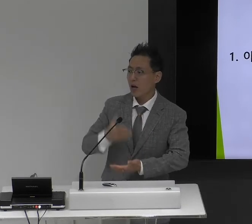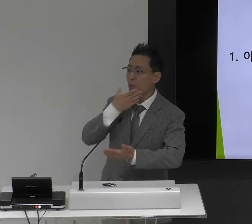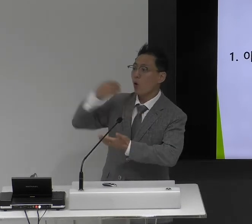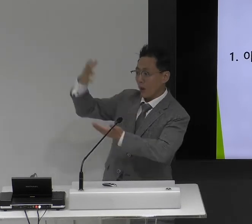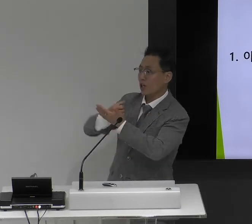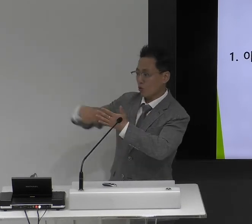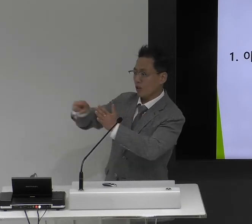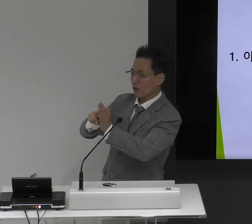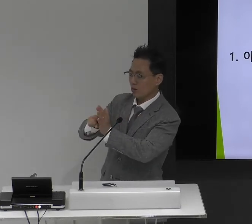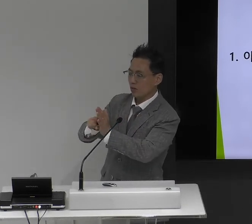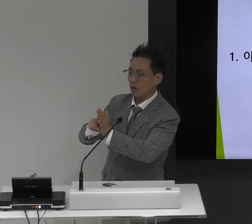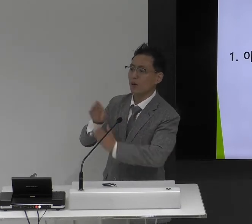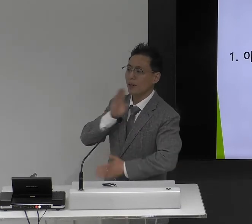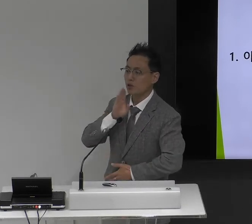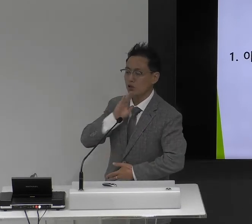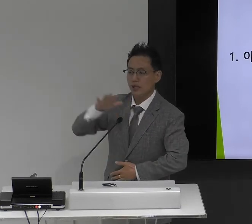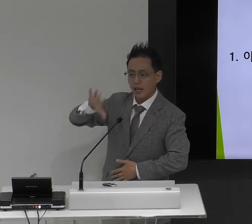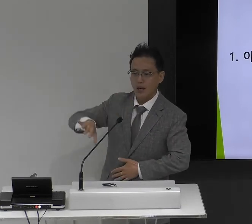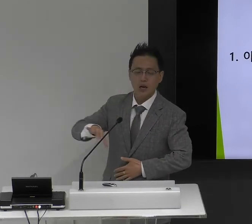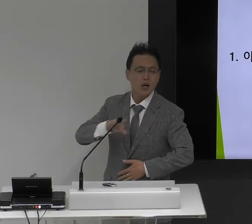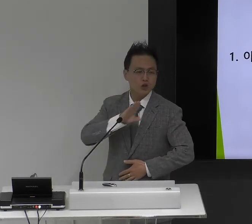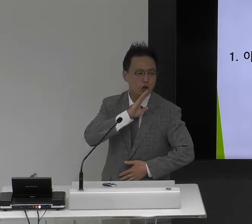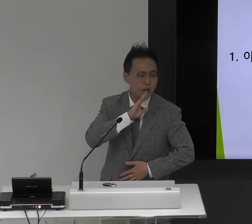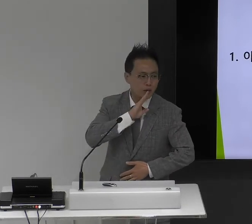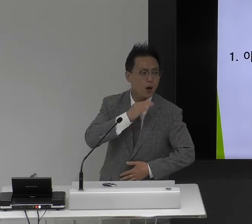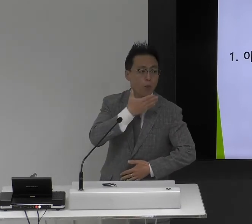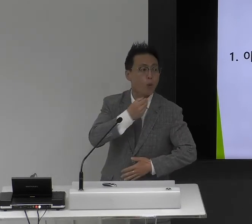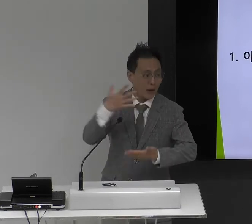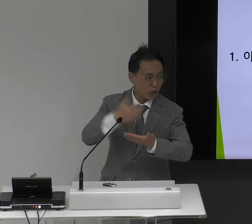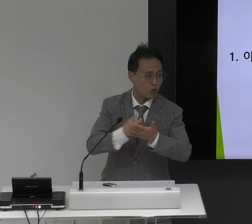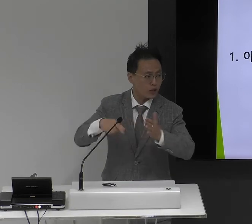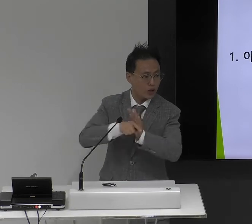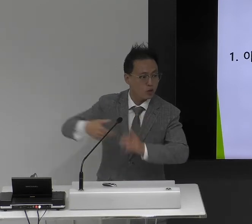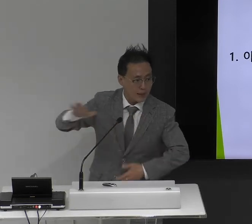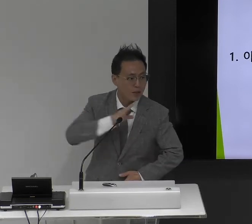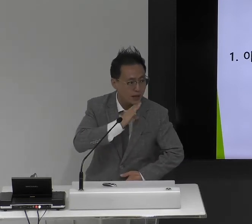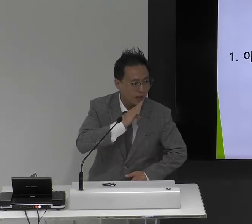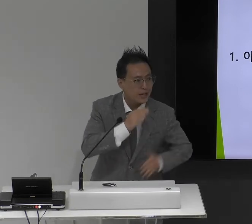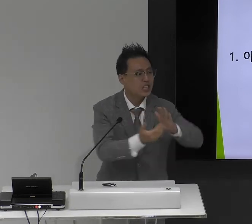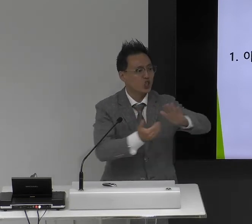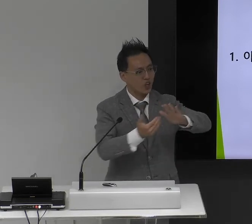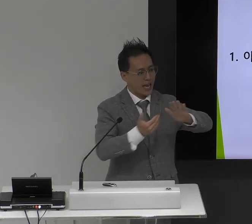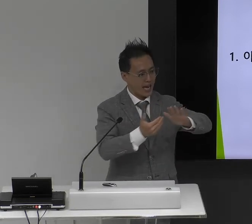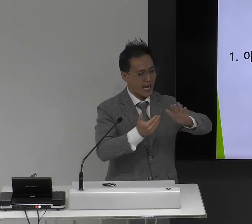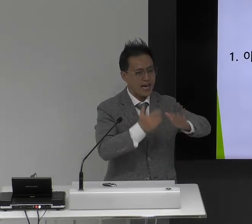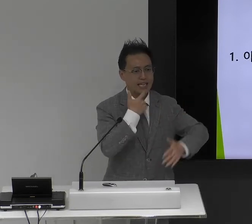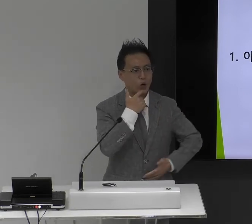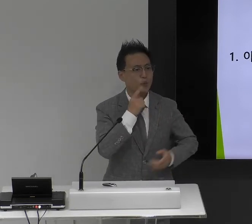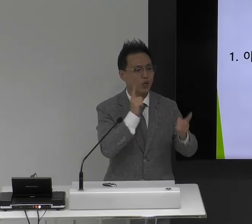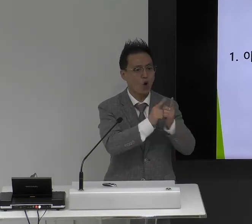복 받기 위해서? 네, 맞아요. 근데 정말 복 받기 위해서 가는 건 맞는데 그 전에 야곱이 경험한